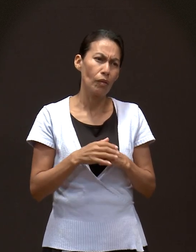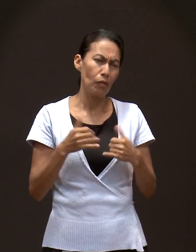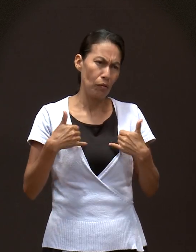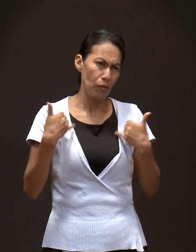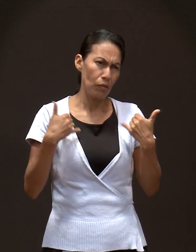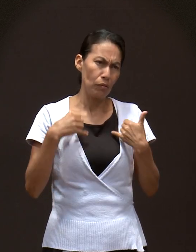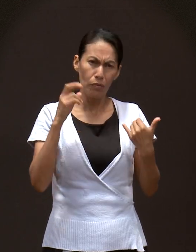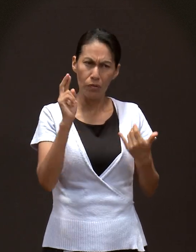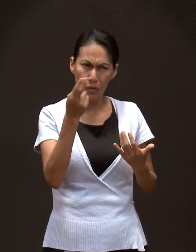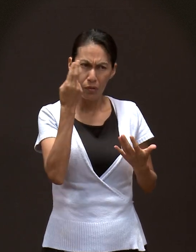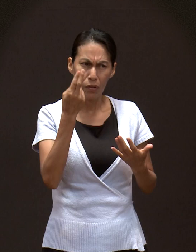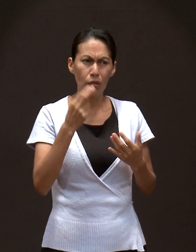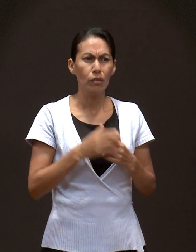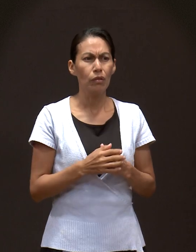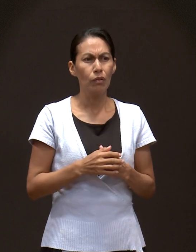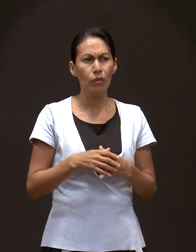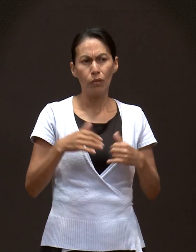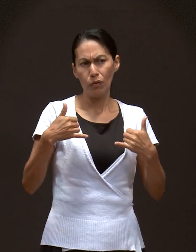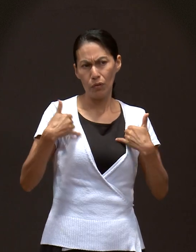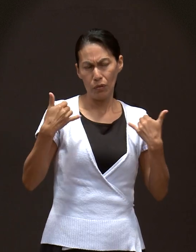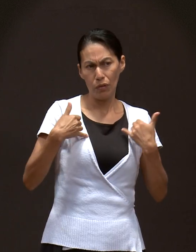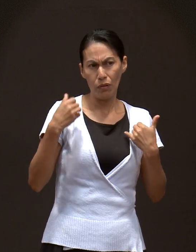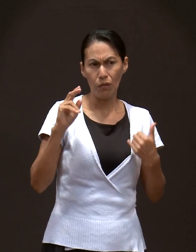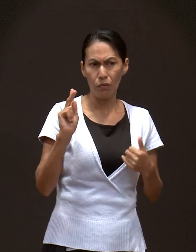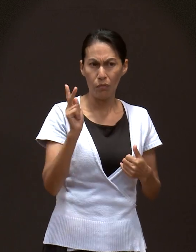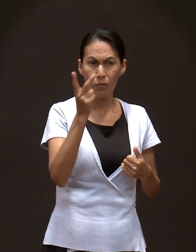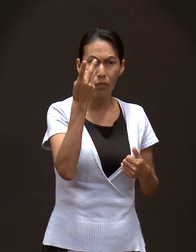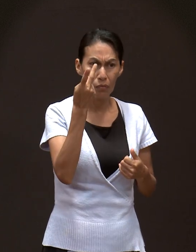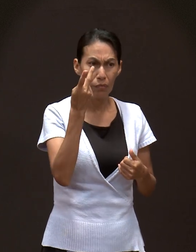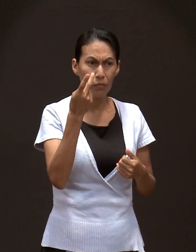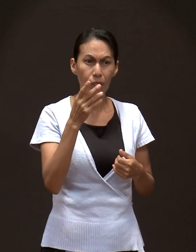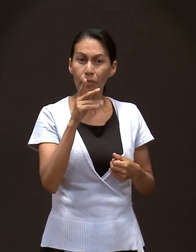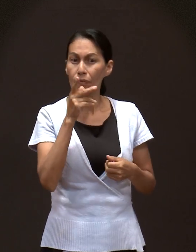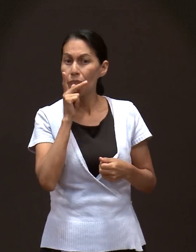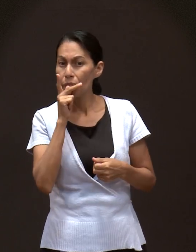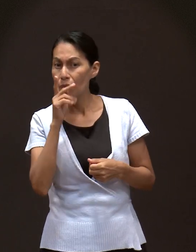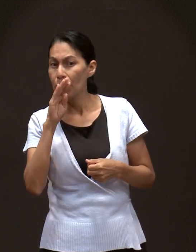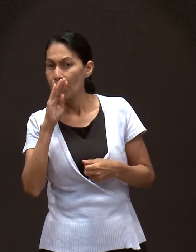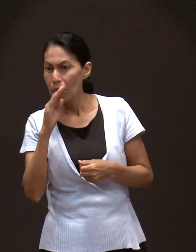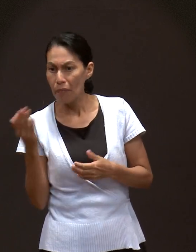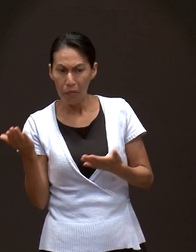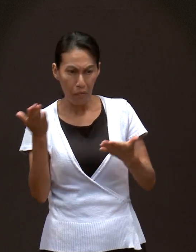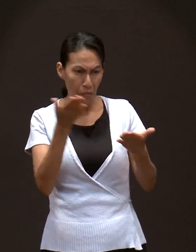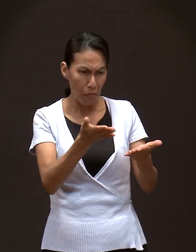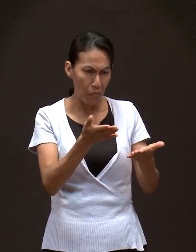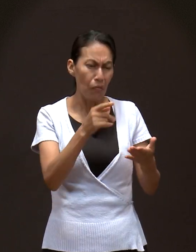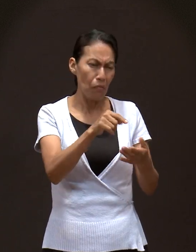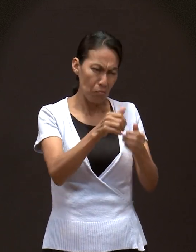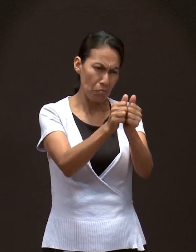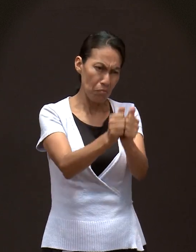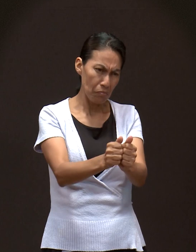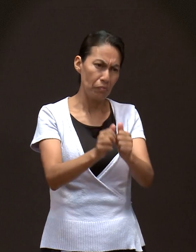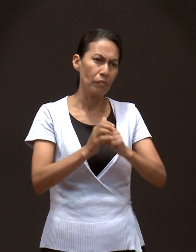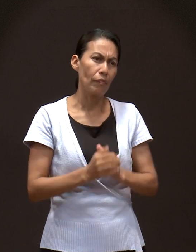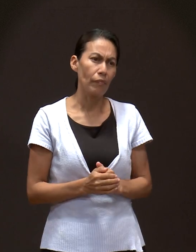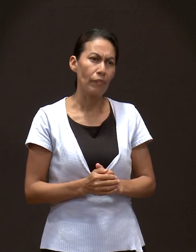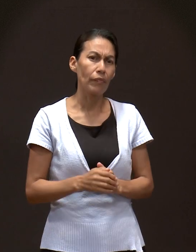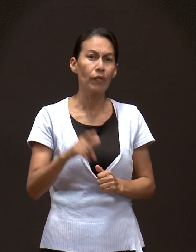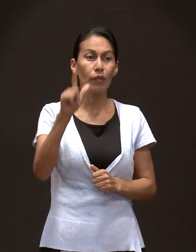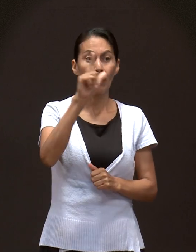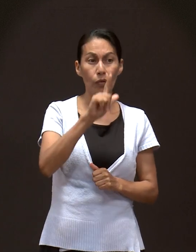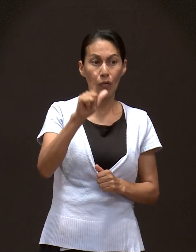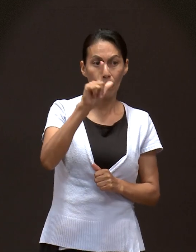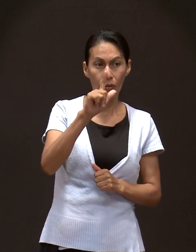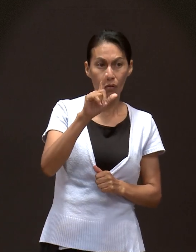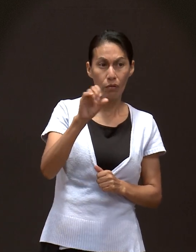universitaria. Universitaria está invitada. Así es. Van incluso muchachos de la prepa, que los llevan sus papás y se quedan ahí durante el